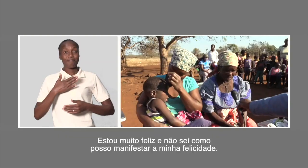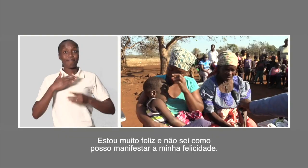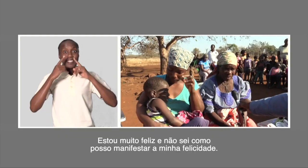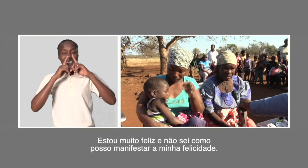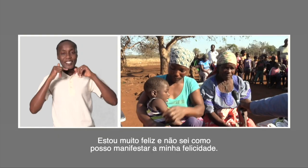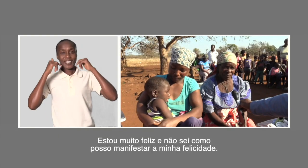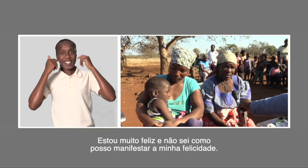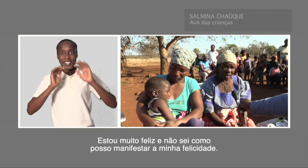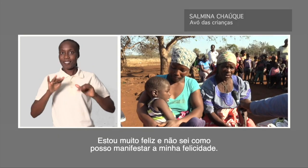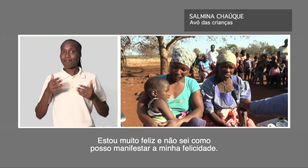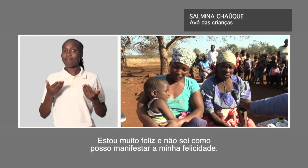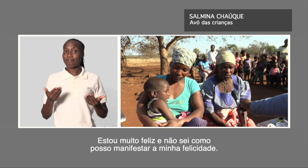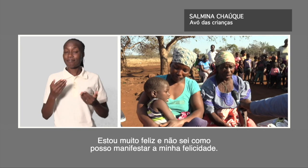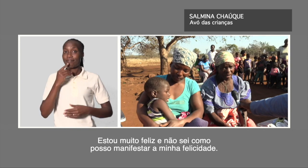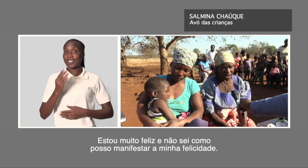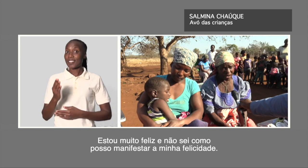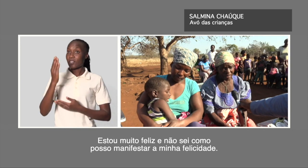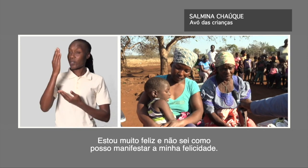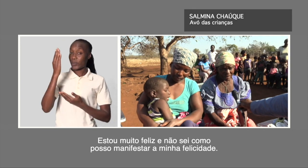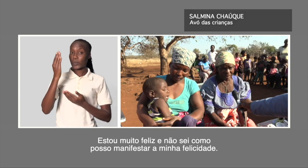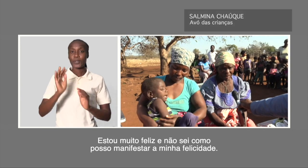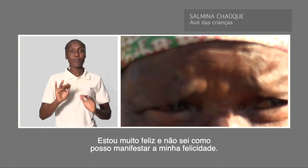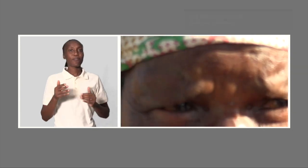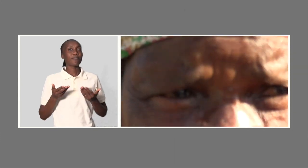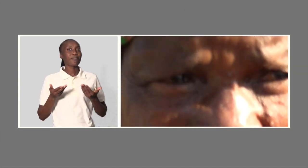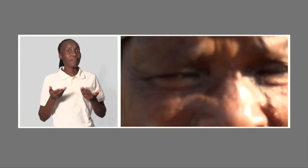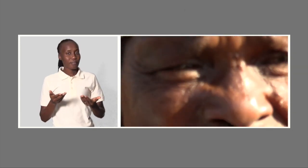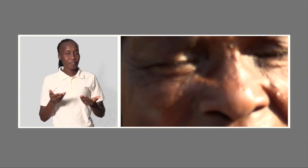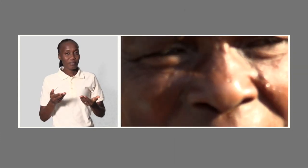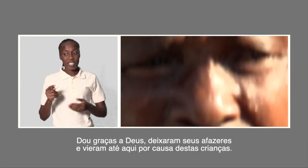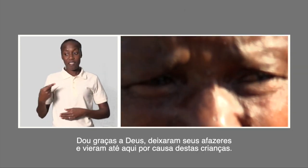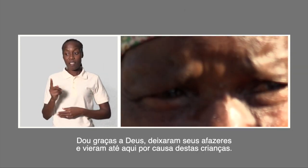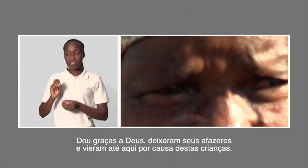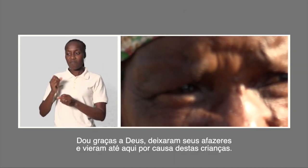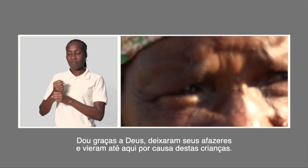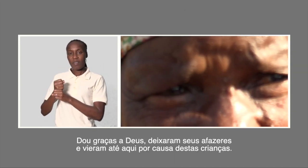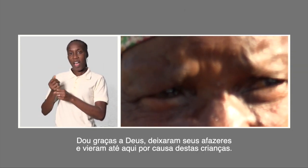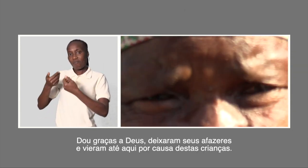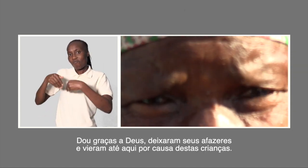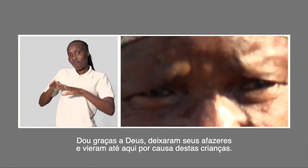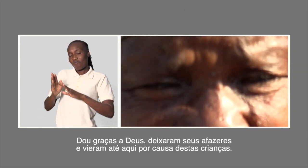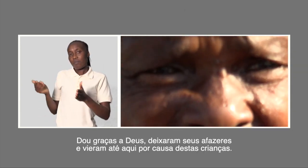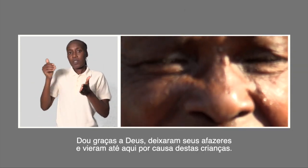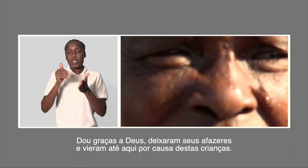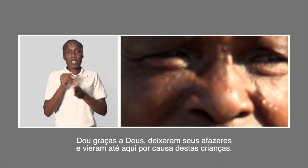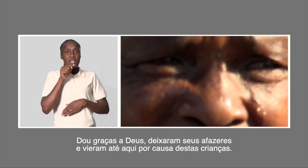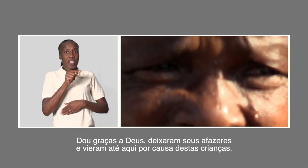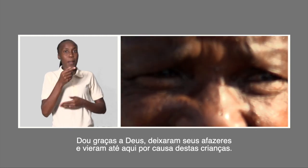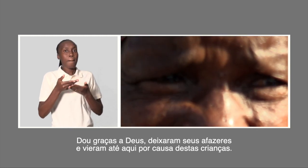Estou muito feliz e não sei como posso manifestar a minha felicidade. Dou graças a